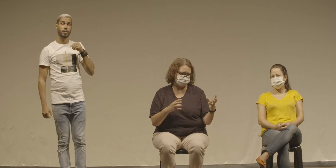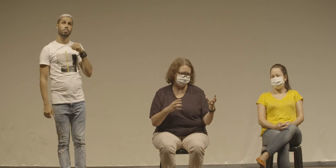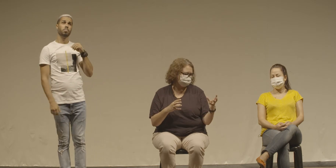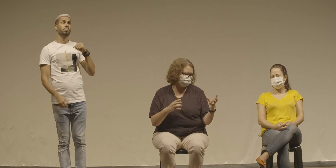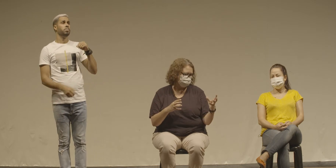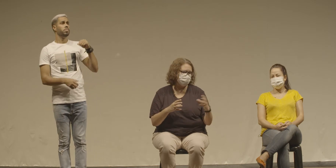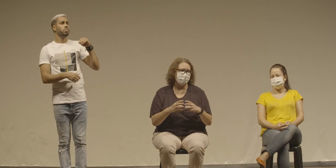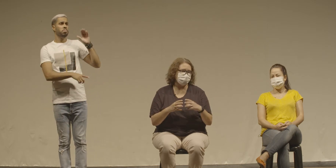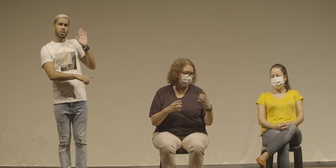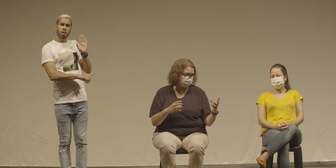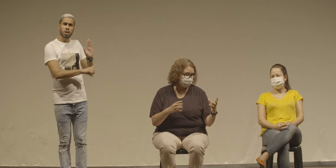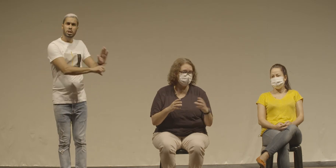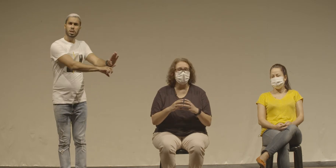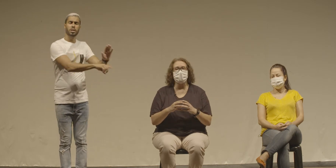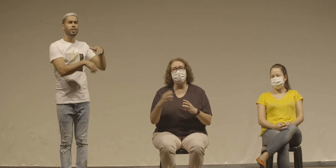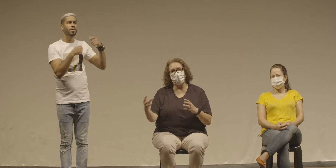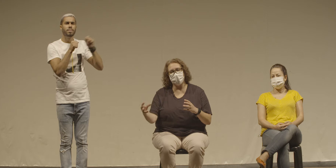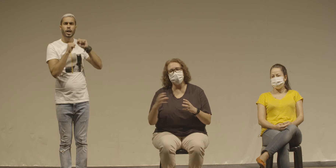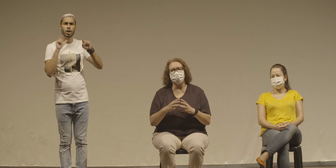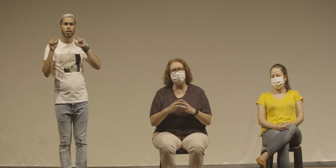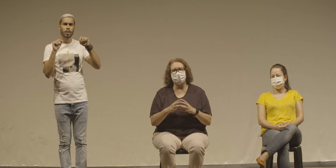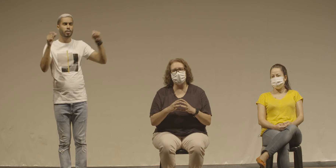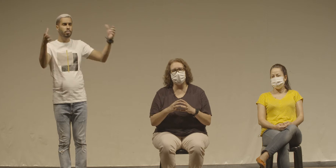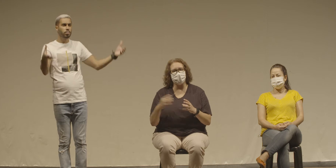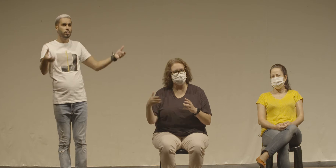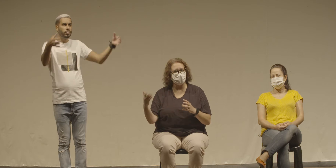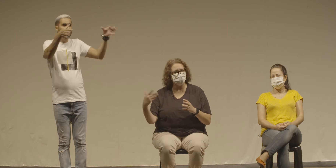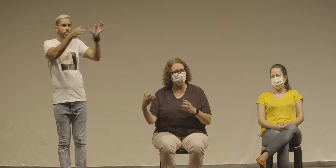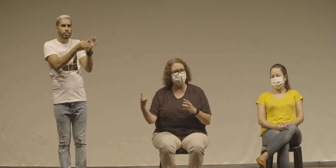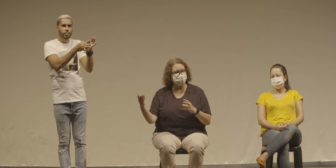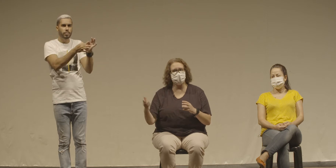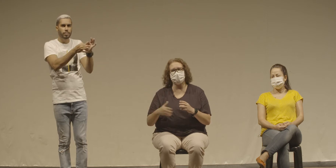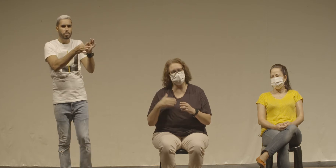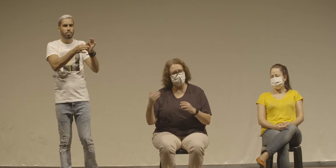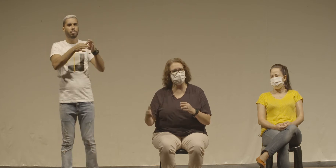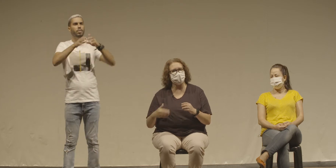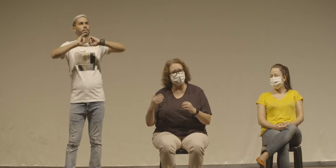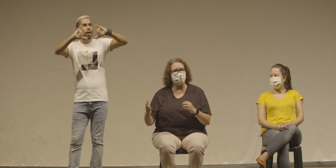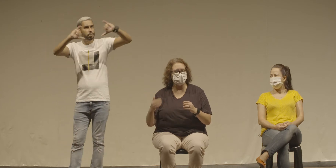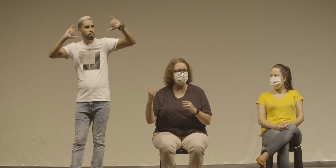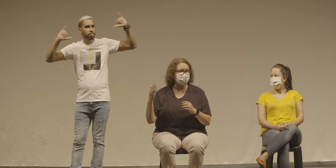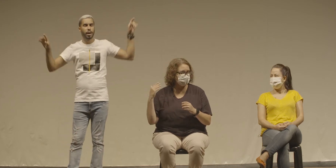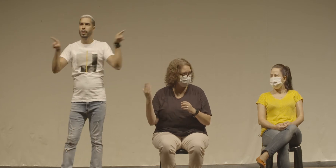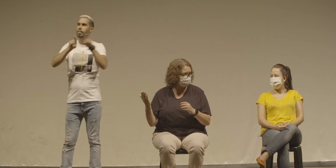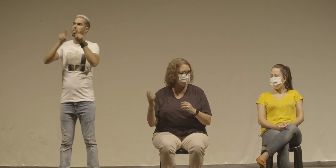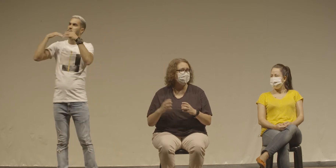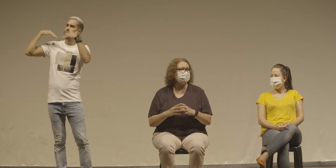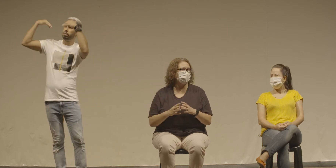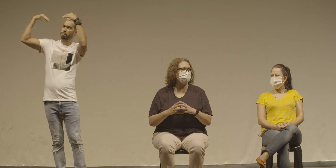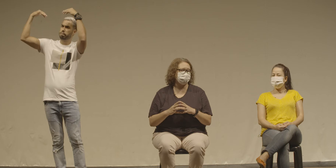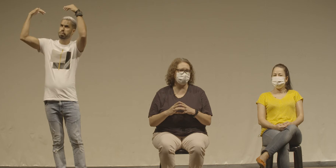necessidade financeira de marketing com o crescimento de torcidas e a formação de